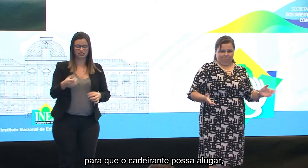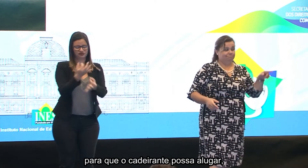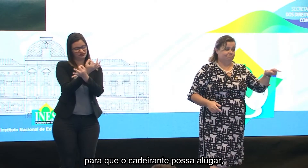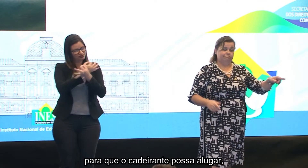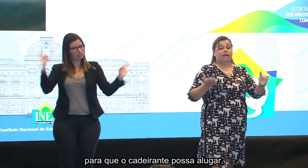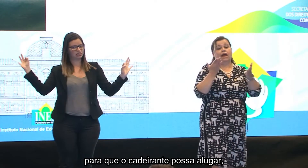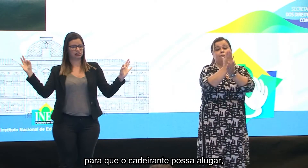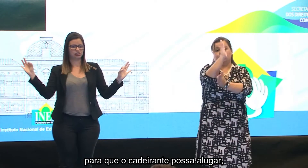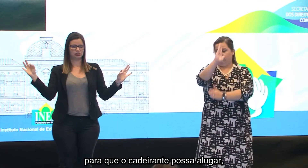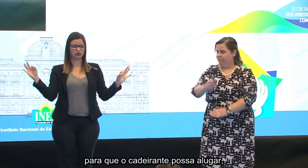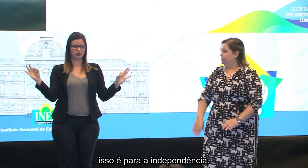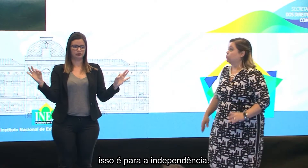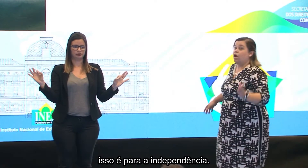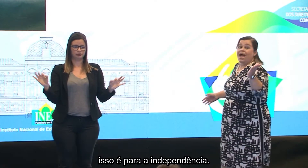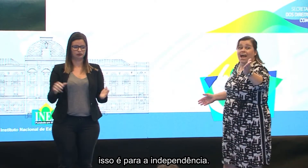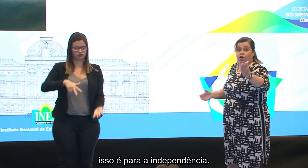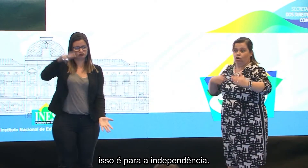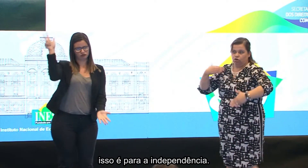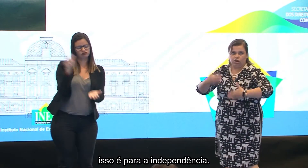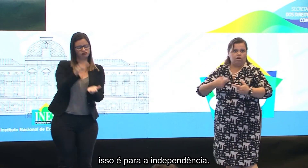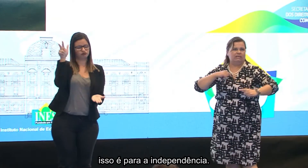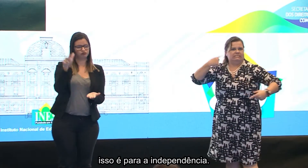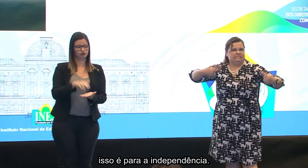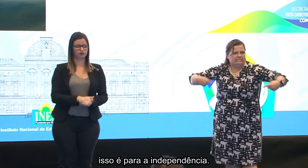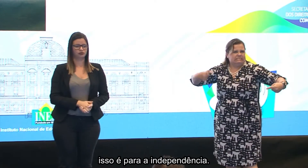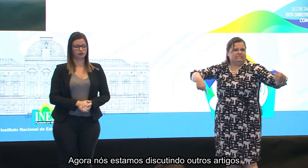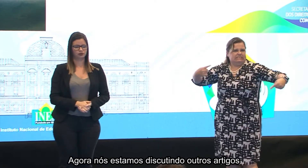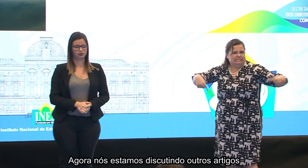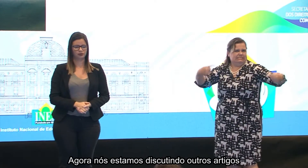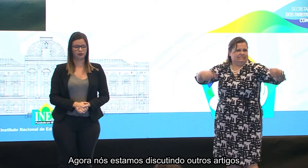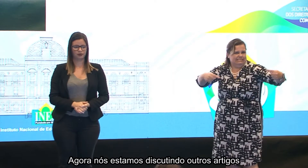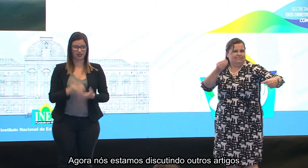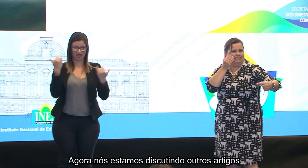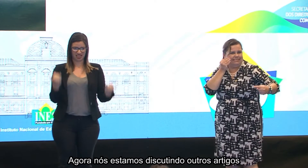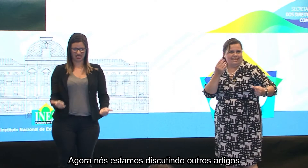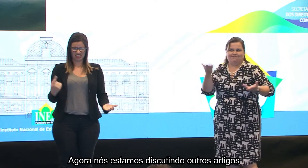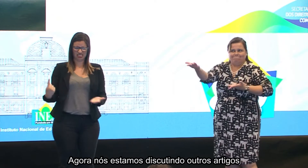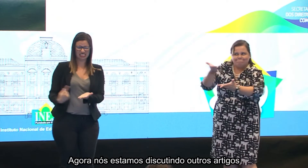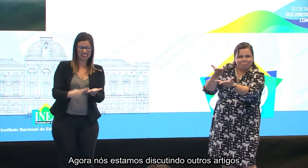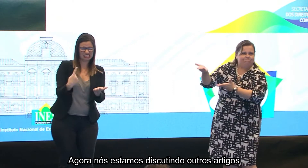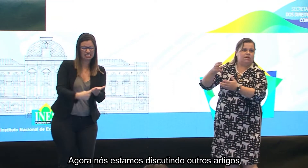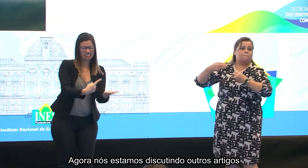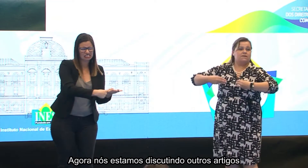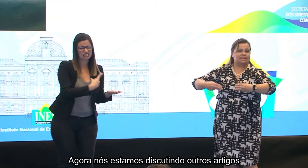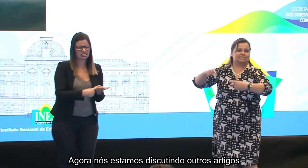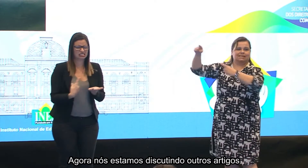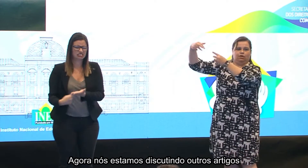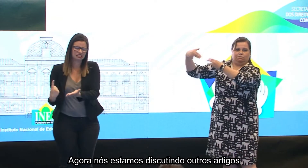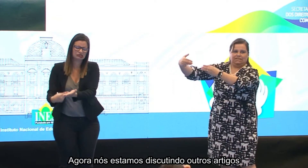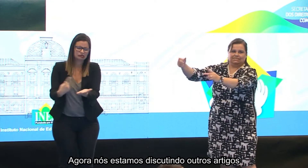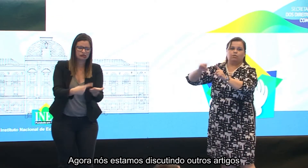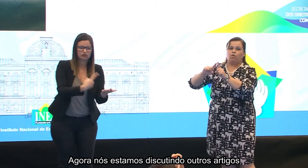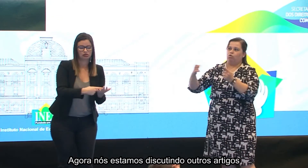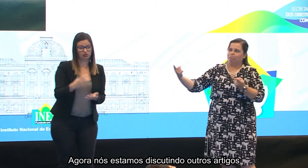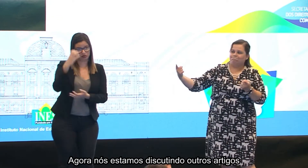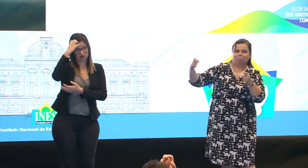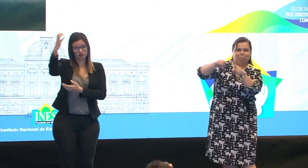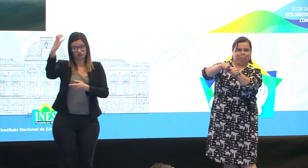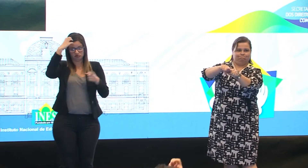possa alugar. Então, isso é para independência. Então, agora nós estamos discutindo também outros artigos,